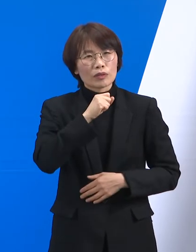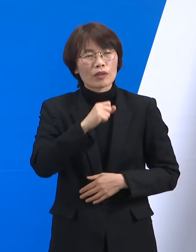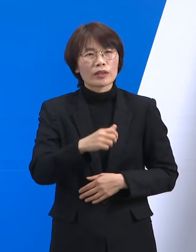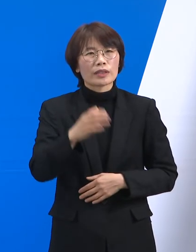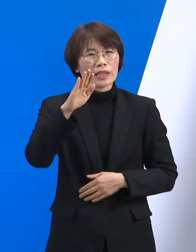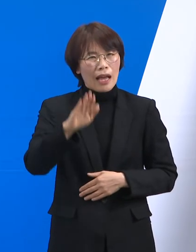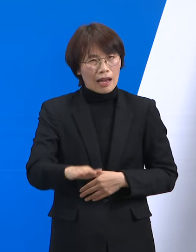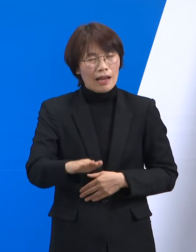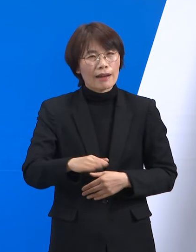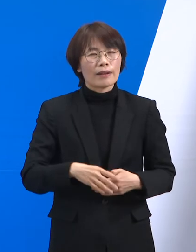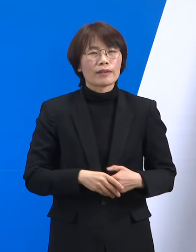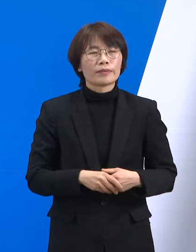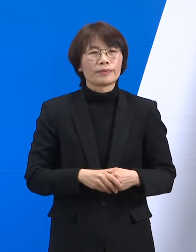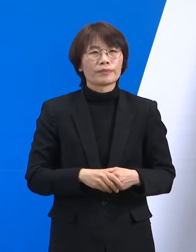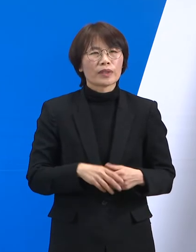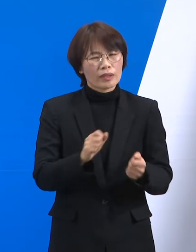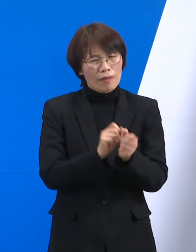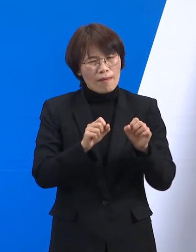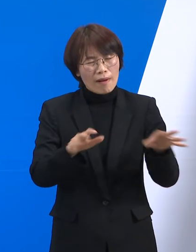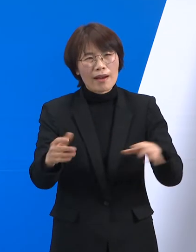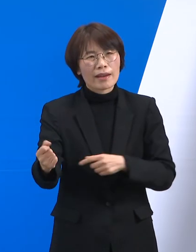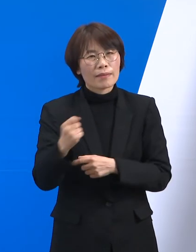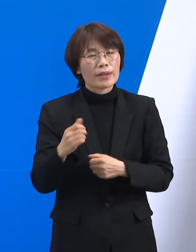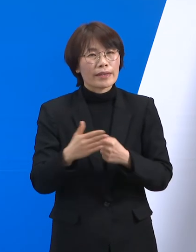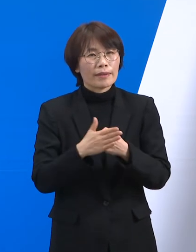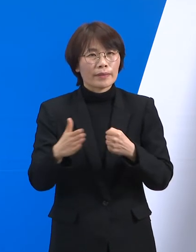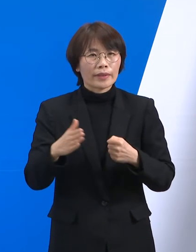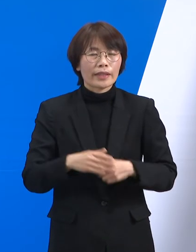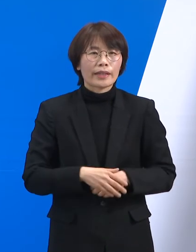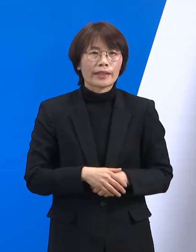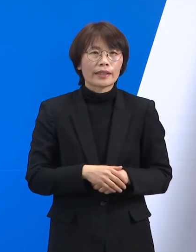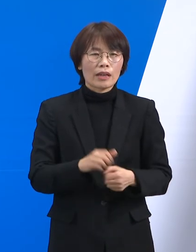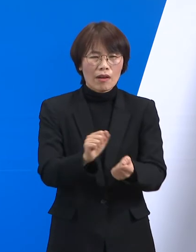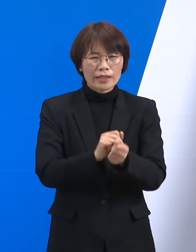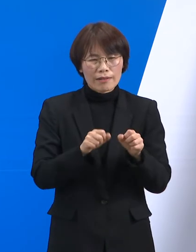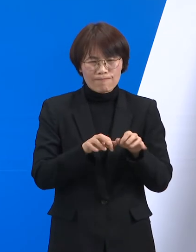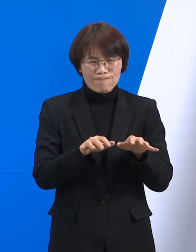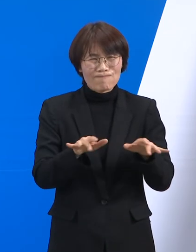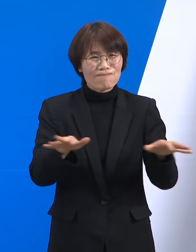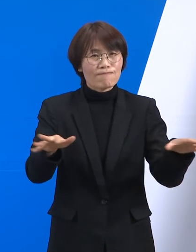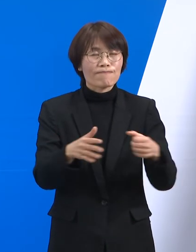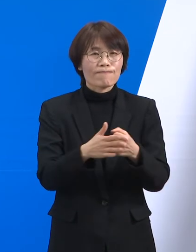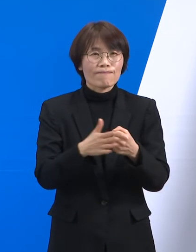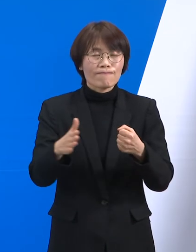수준입니다. 그럼에도 전파력이 높은 탓에 무증상 경증 확진자가 급증하면서